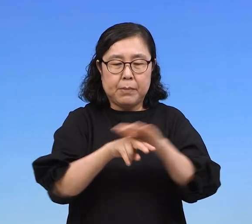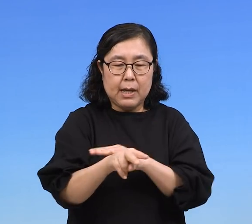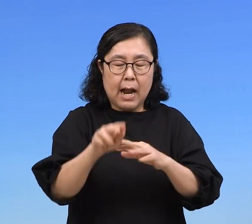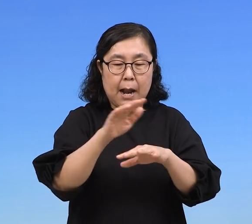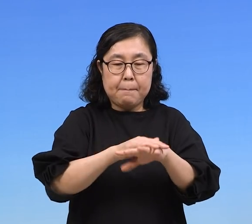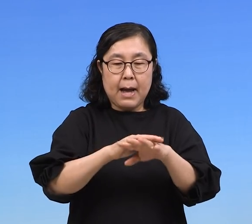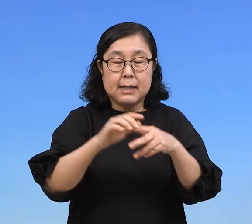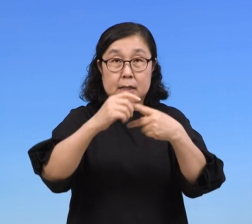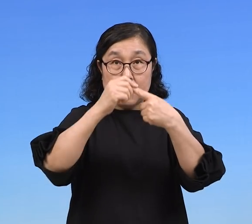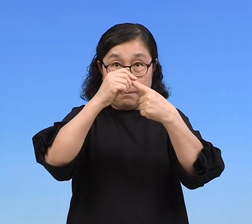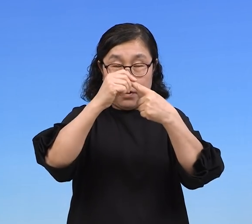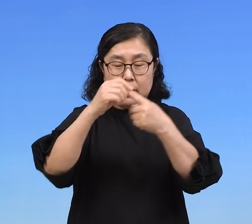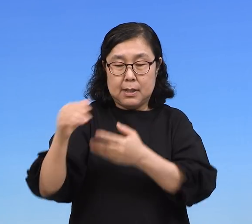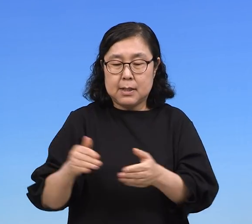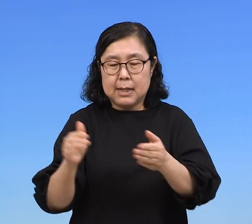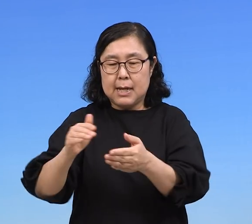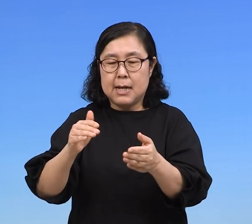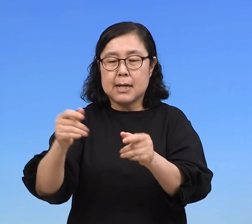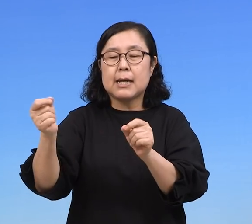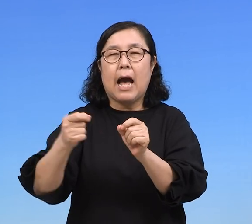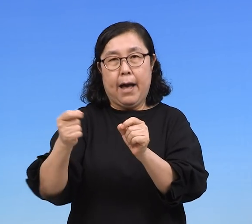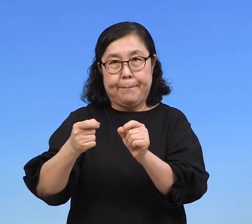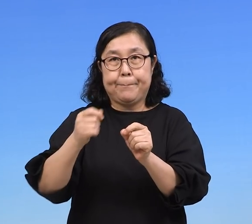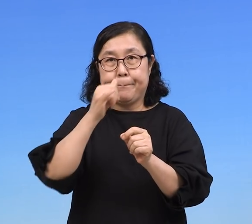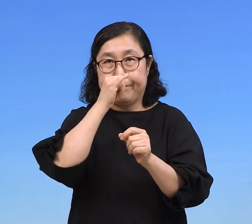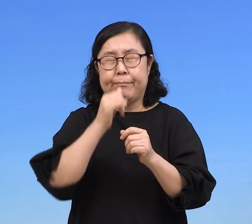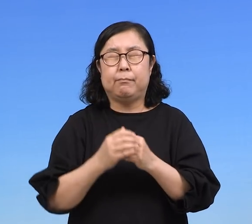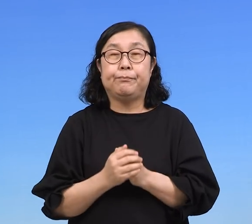번째 종류의 밭은 길가입니다.